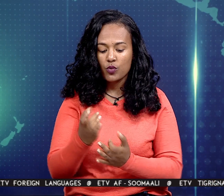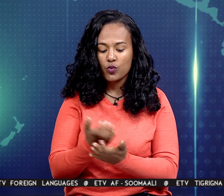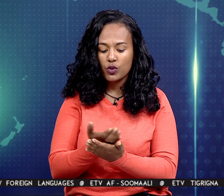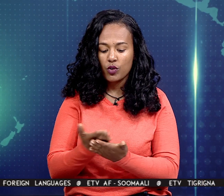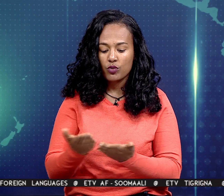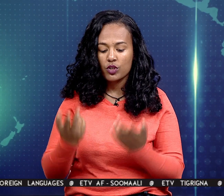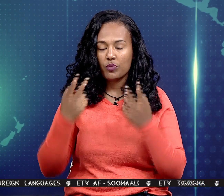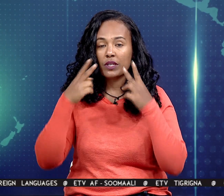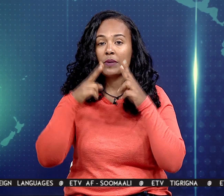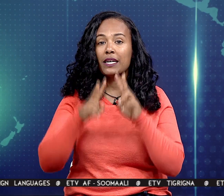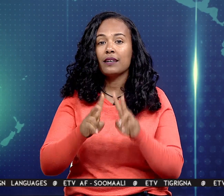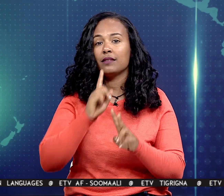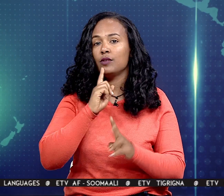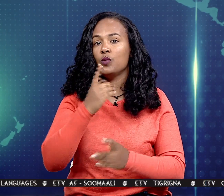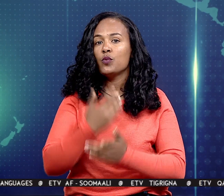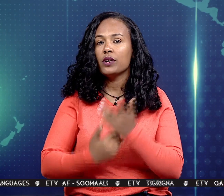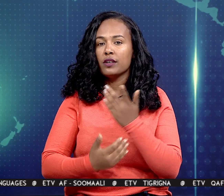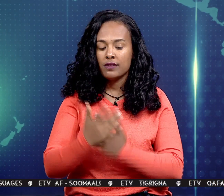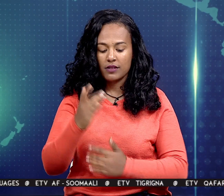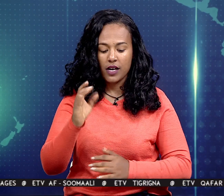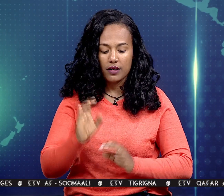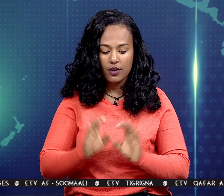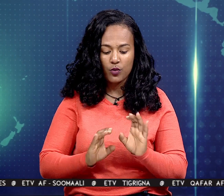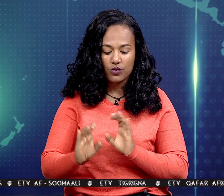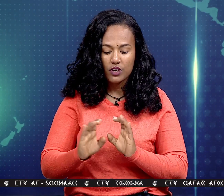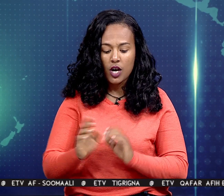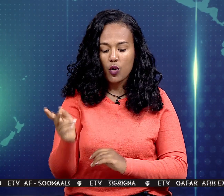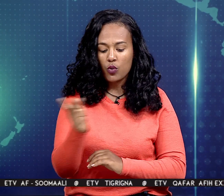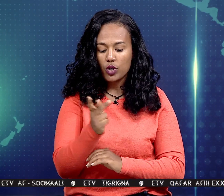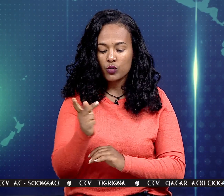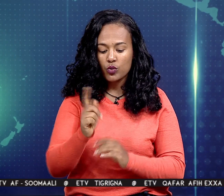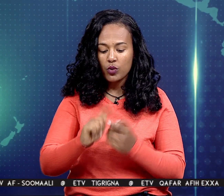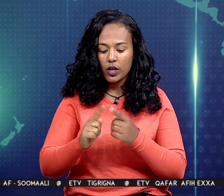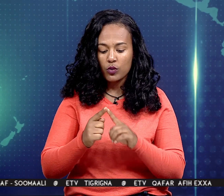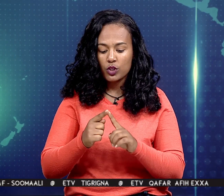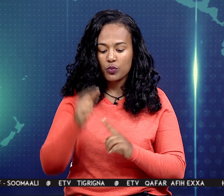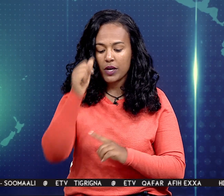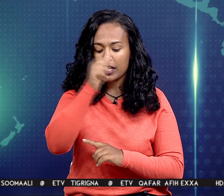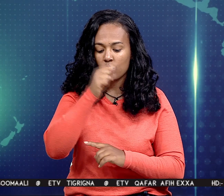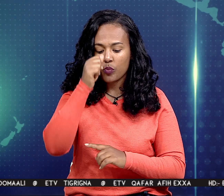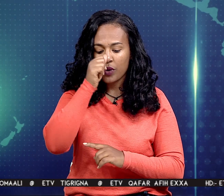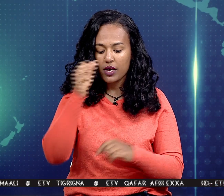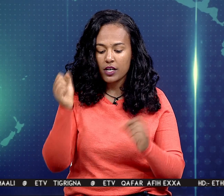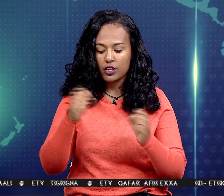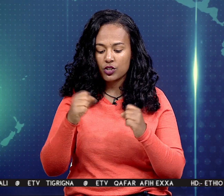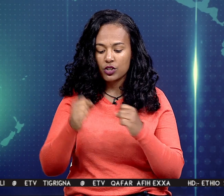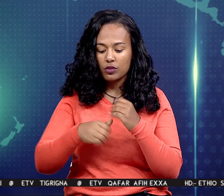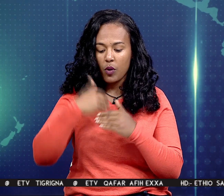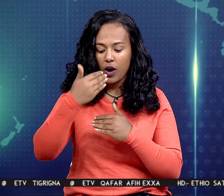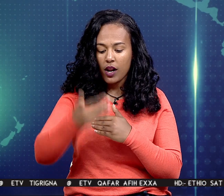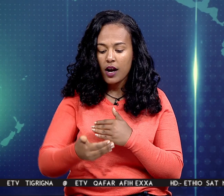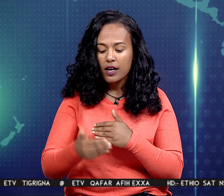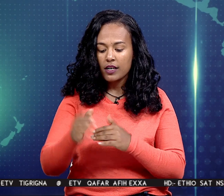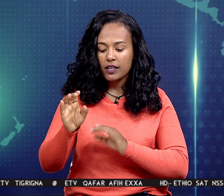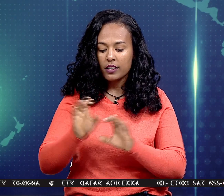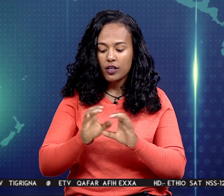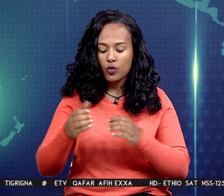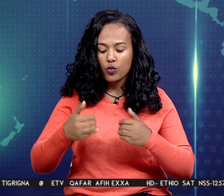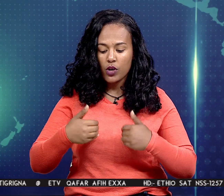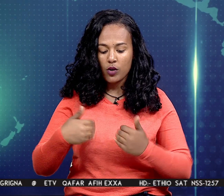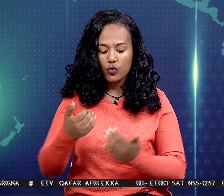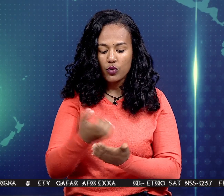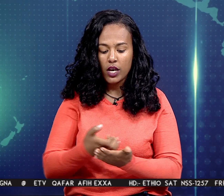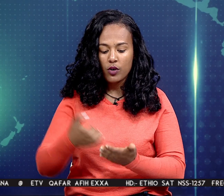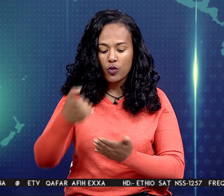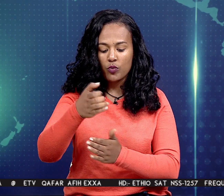ወሳኝ የሆኑ ጉዳዮችን በተመለከተ ነው ውይይት ያደረጉት። ሁለቱ ወገኖች በኢትዮጵያ የግጭት በኋላ